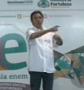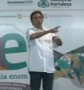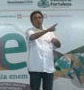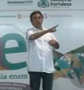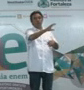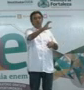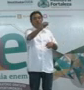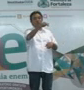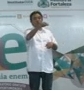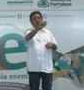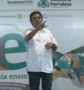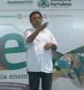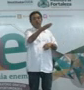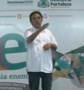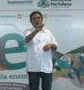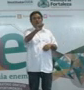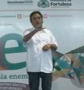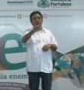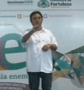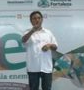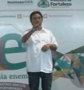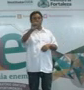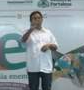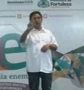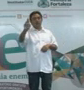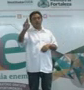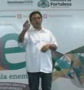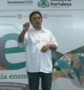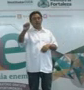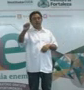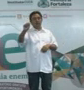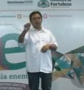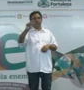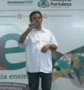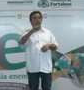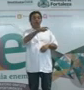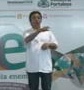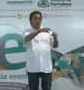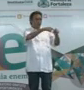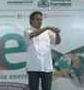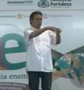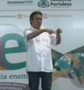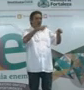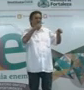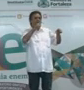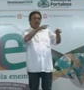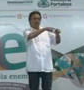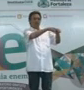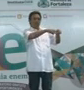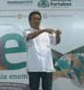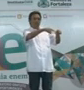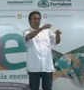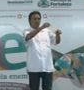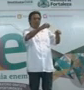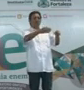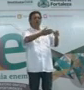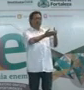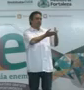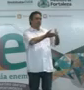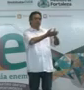chamado canal Shatin al-Arab. Um canalzinho que serve para tanto o Irã